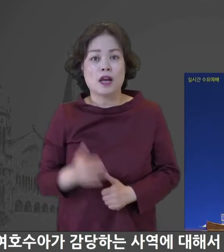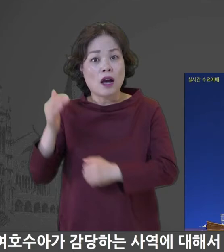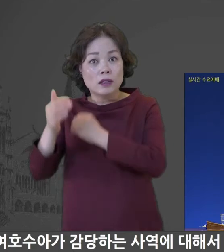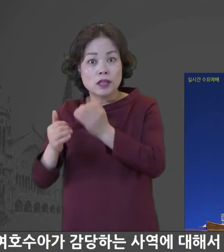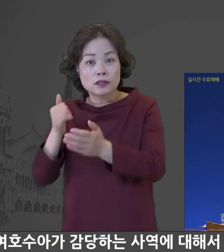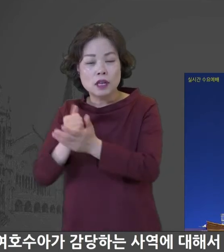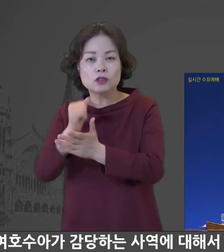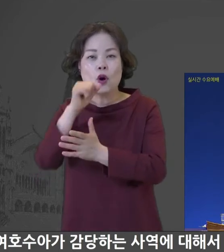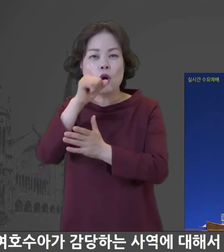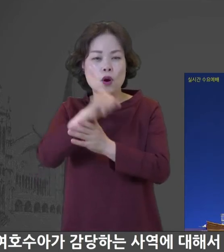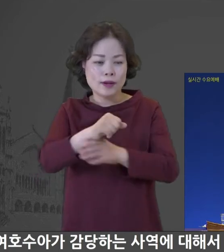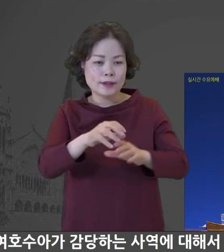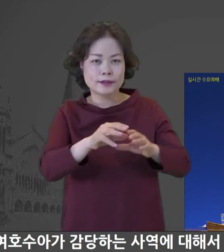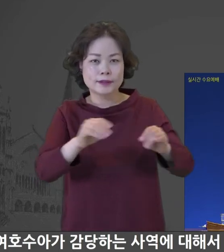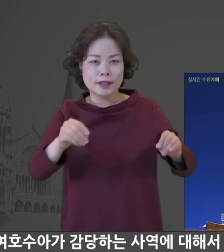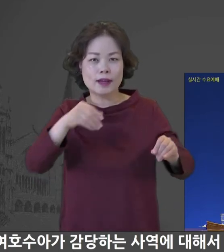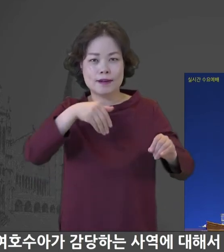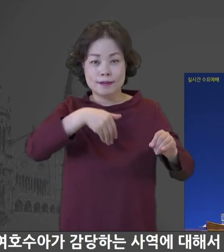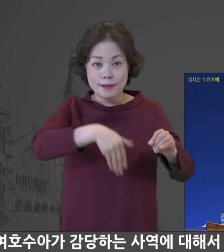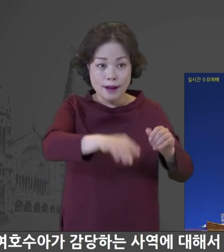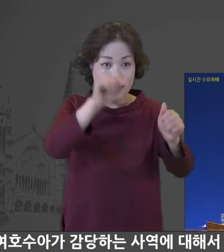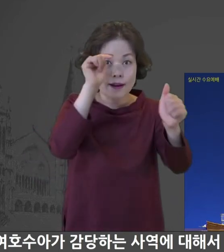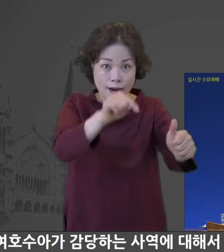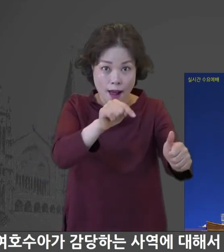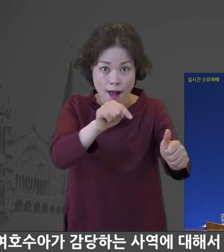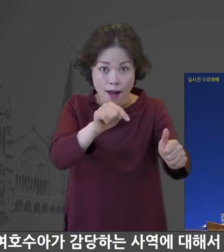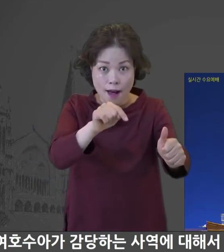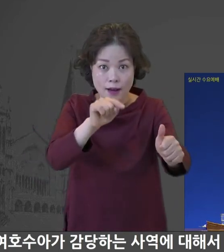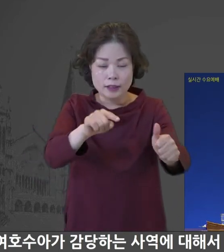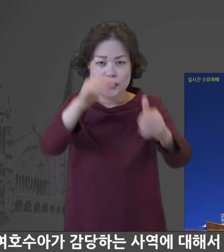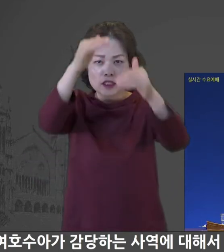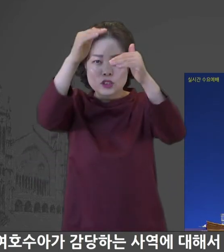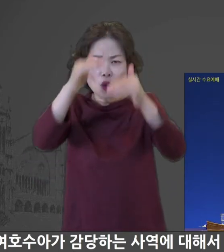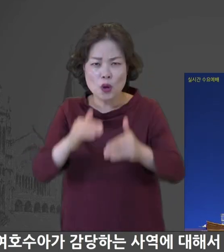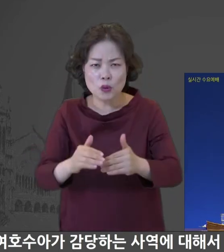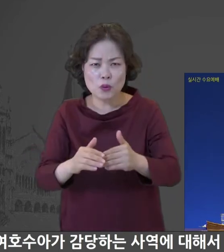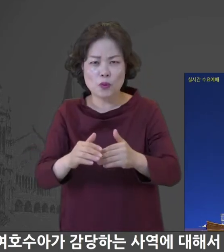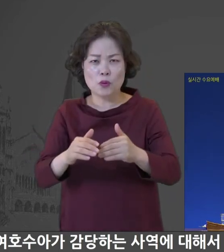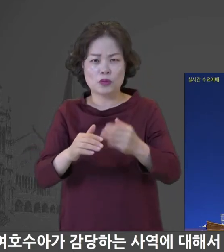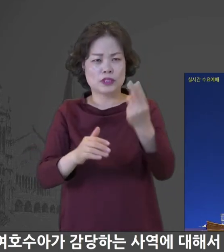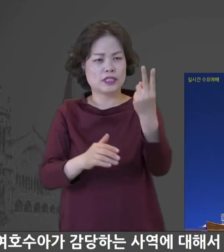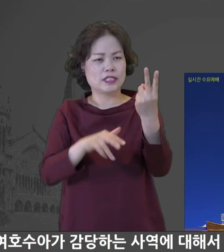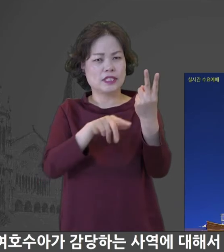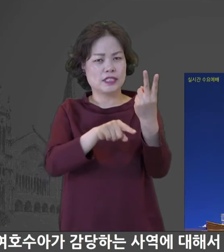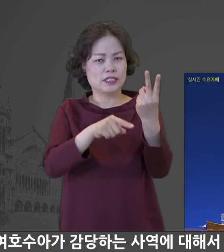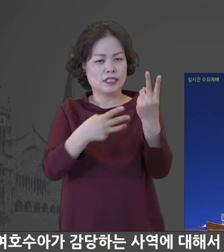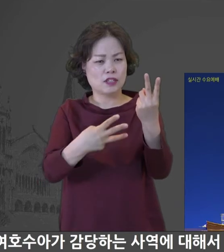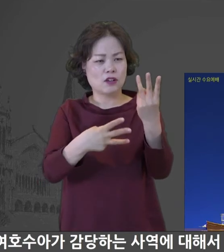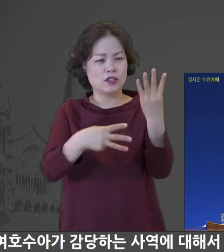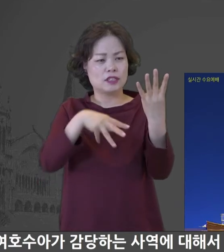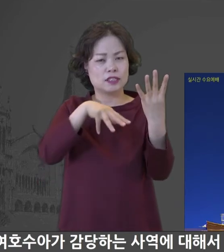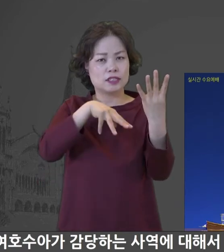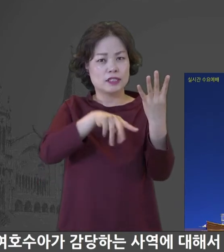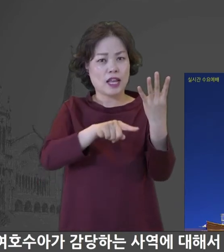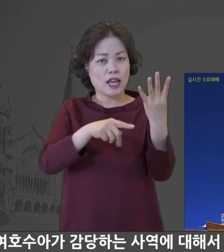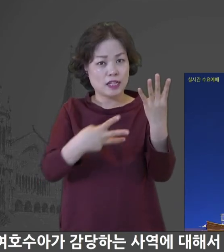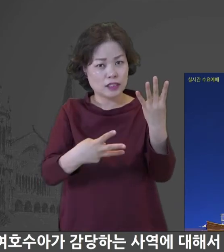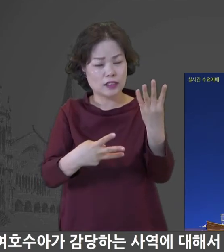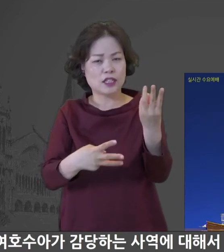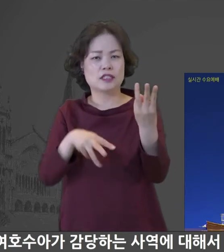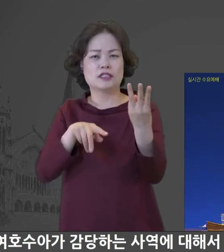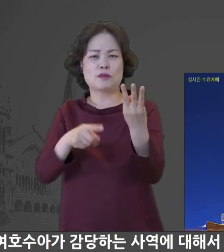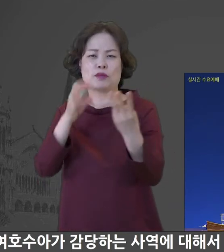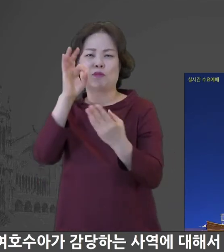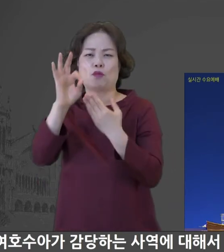하나님께서 허락하신 땅으로 가라는 거죠. 이 내용이 본문 2절, 4절에도 나와 있는데 여러분 3절에